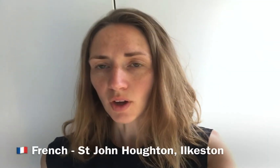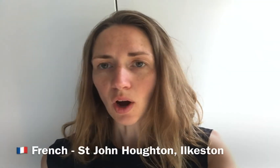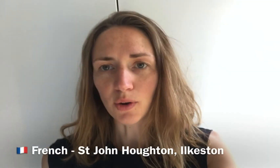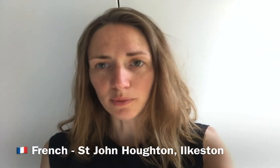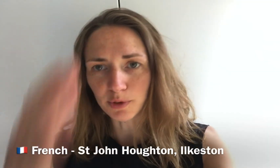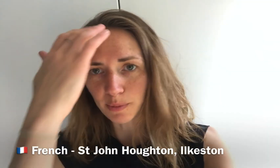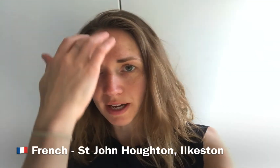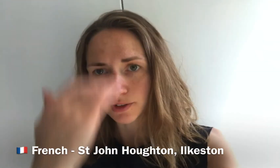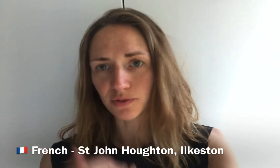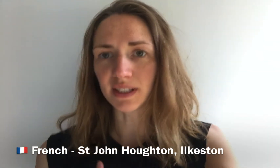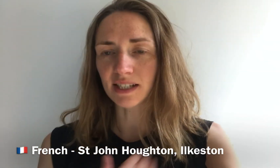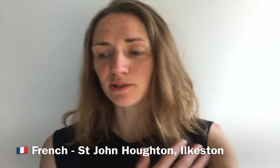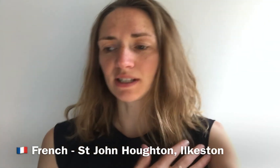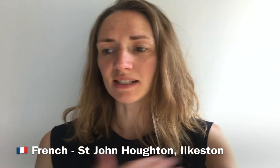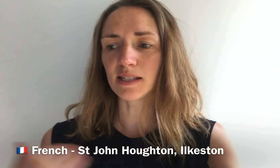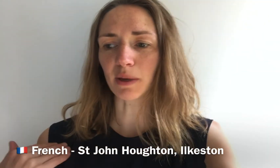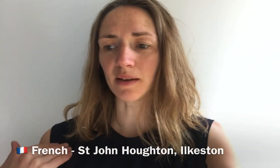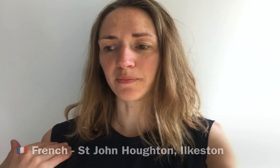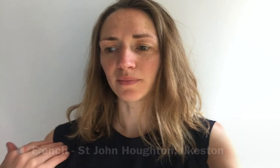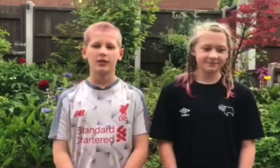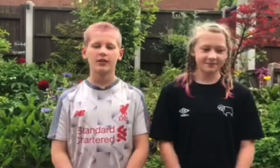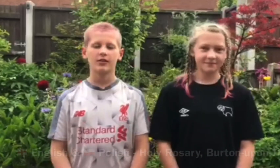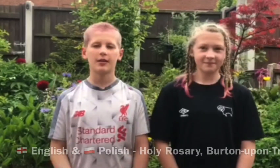O nom du Père, du Fils et du Saint-Esprit. In the name of the